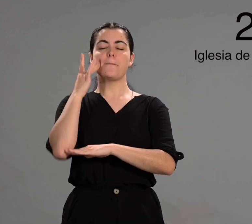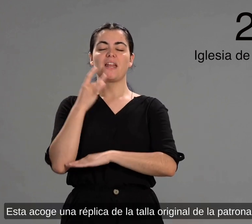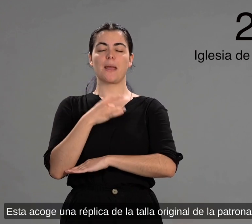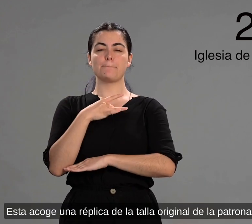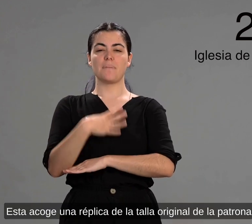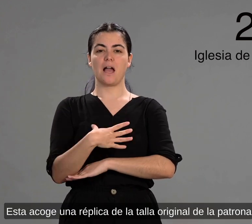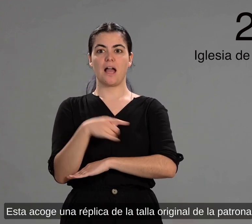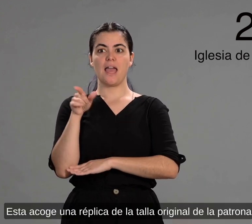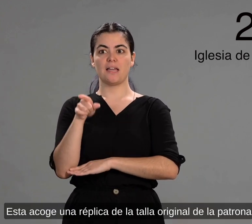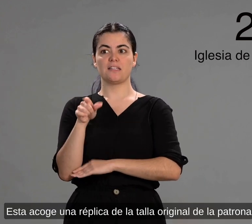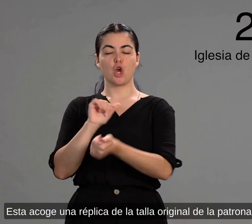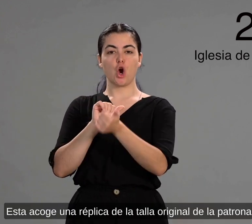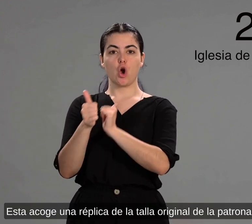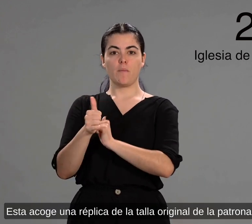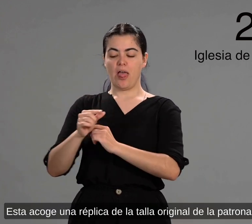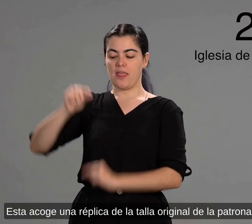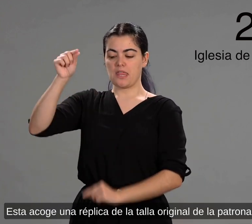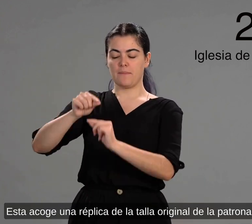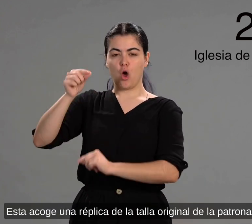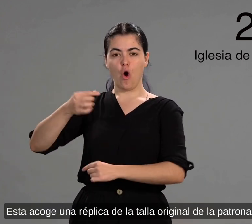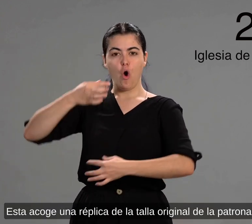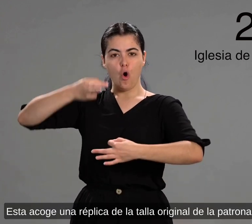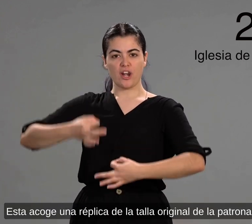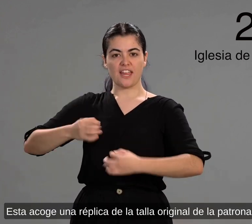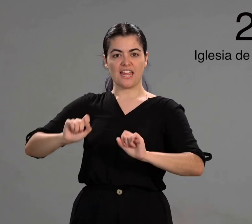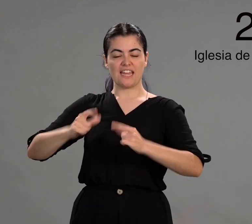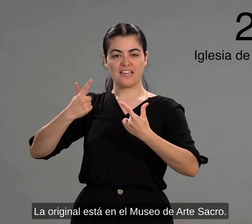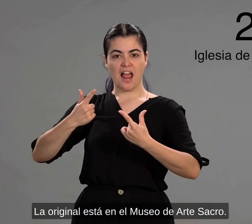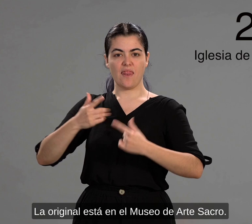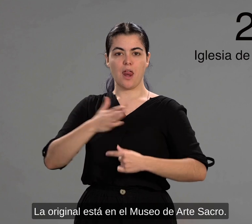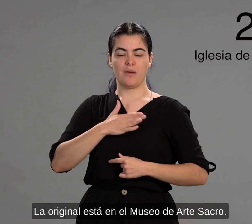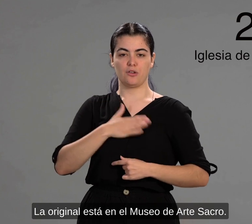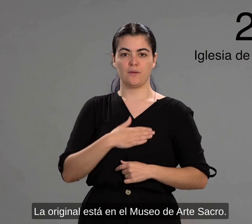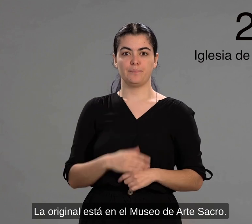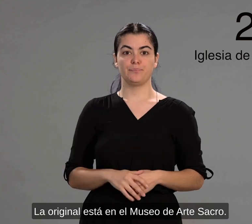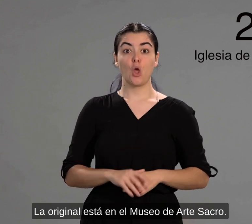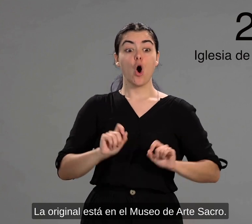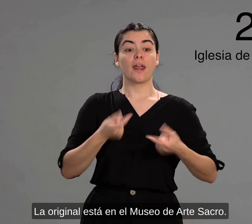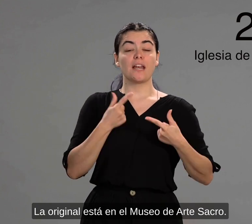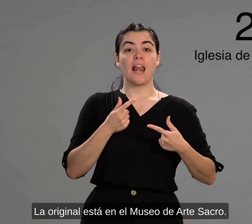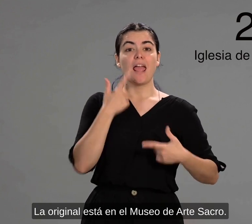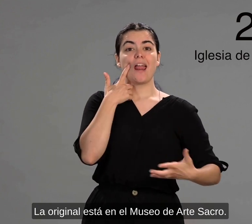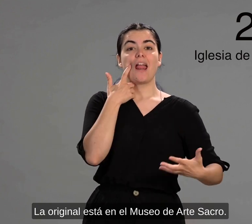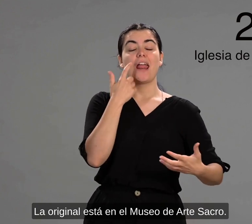Esta coge una réplica de la talla original de la patrona. La original está en el Museo de Arte Sacro.